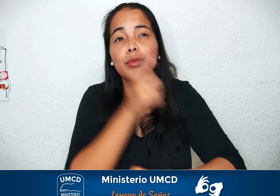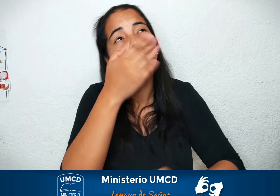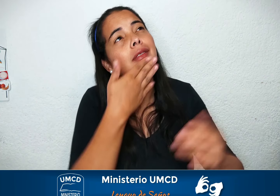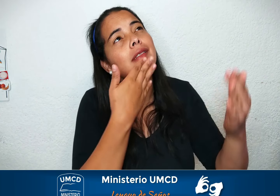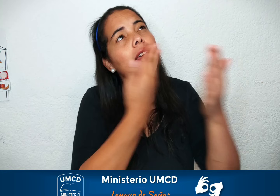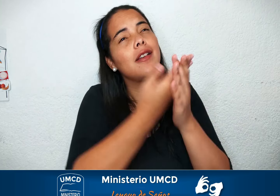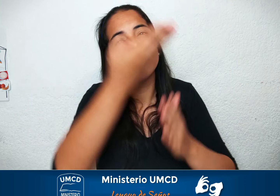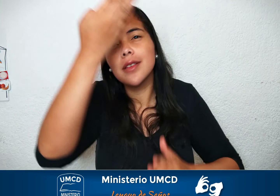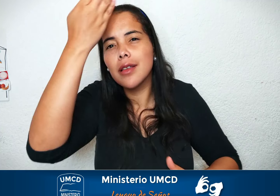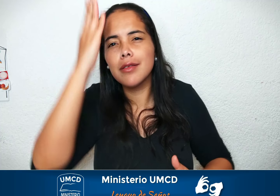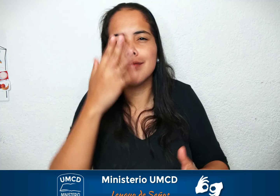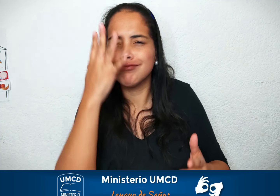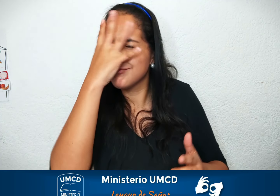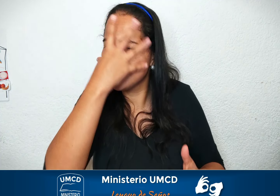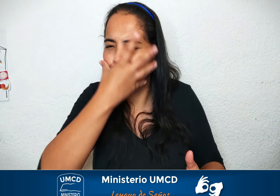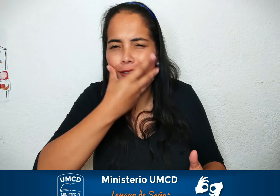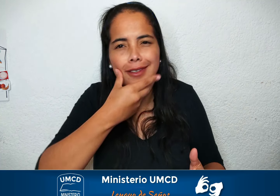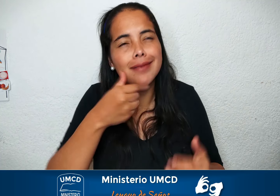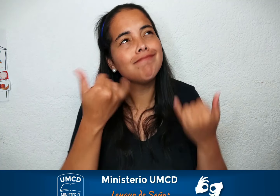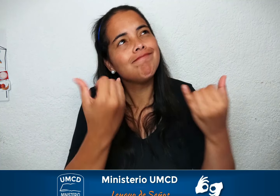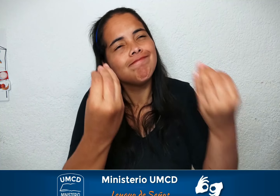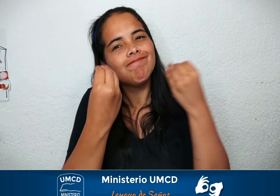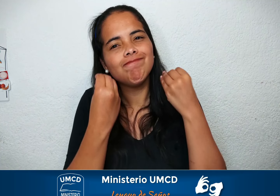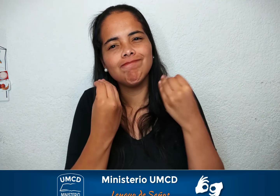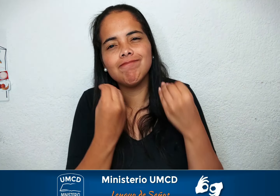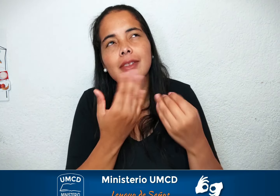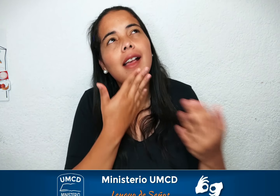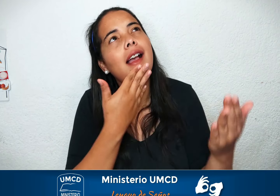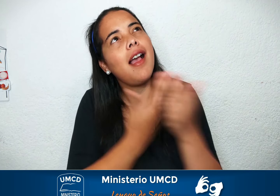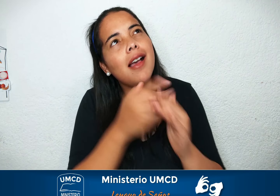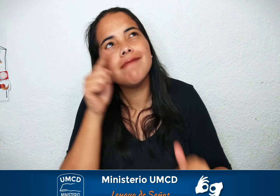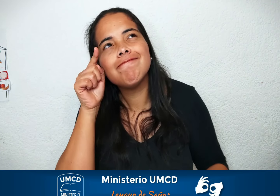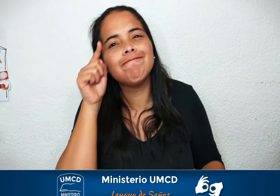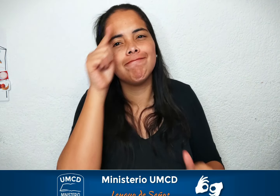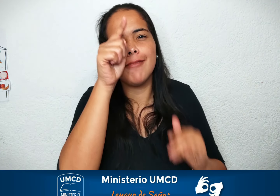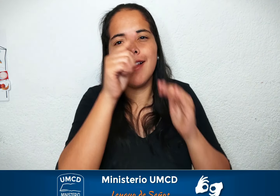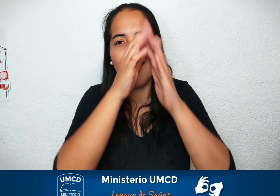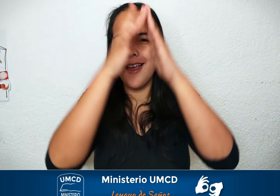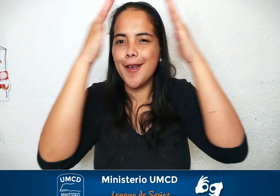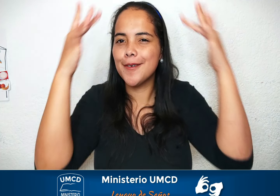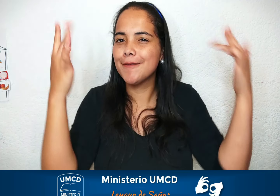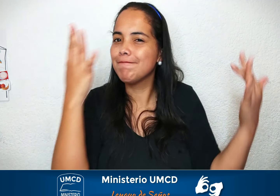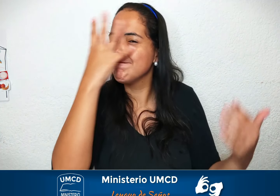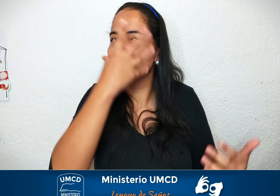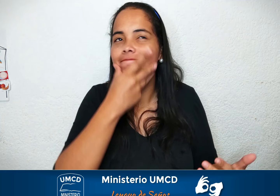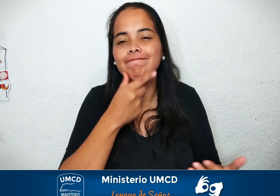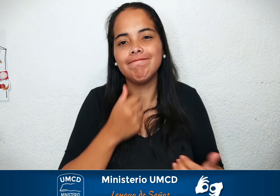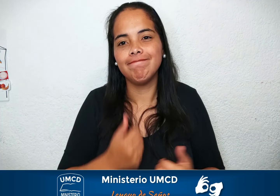Gracias a Dios por este maravilloso mensaje. A Él la gloria.